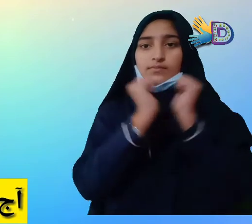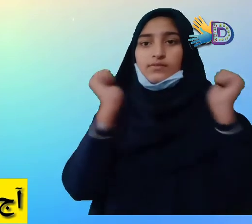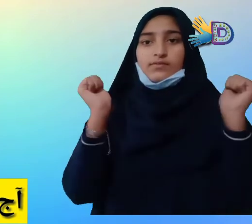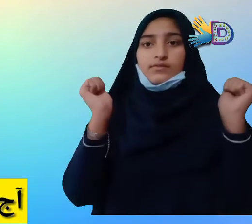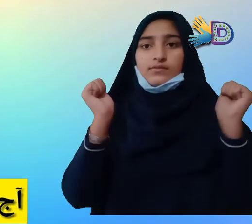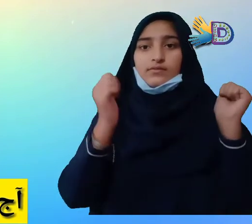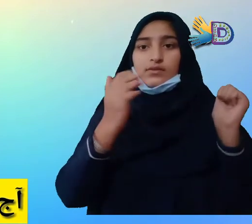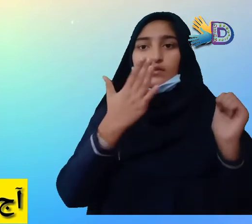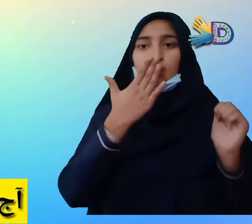आज़ाद हो।